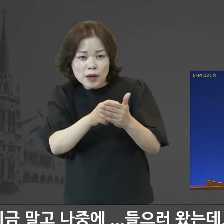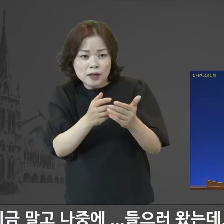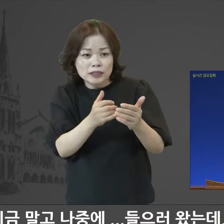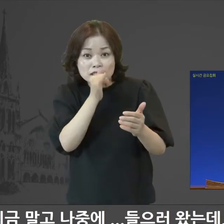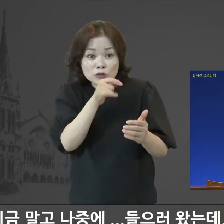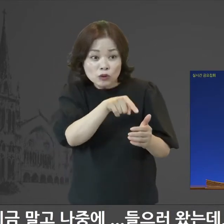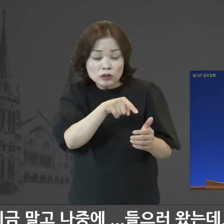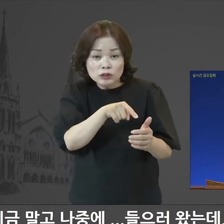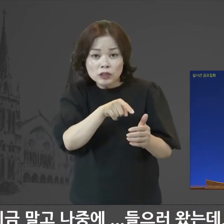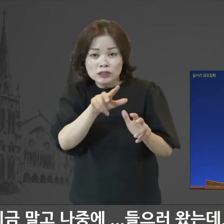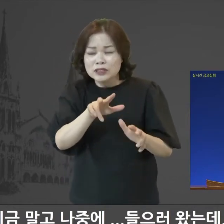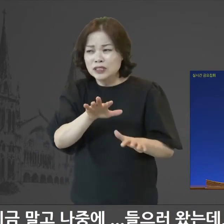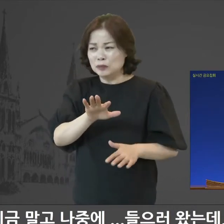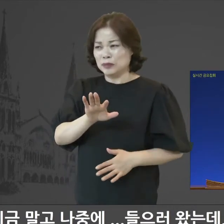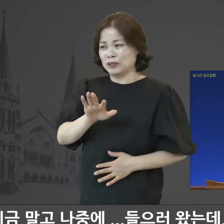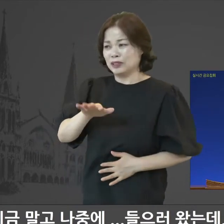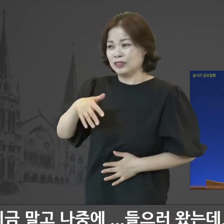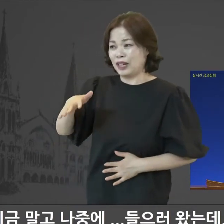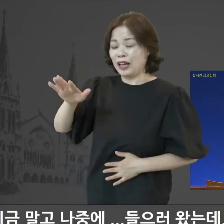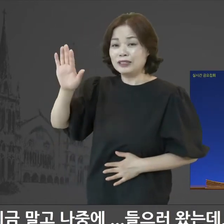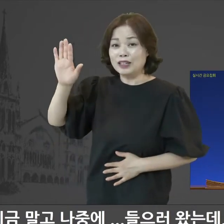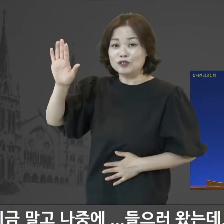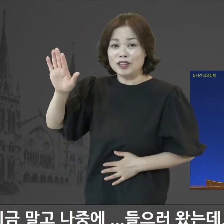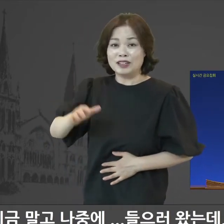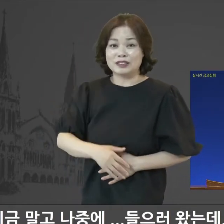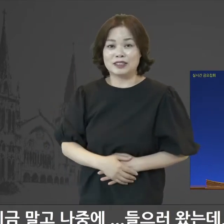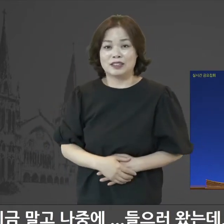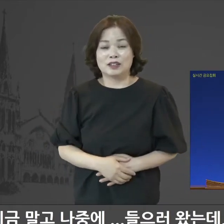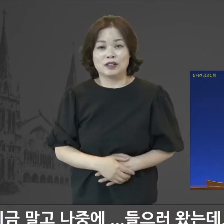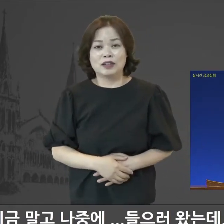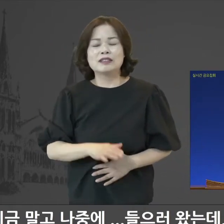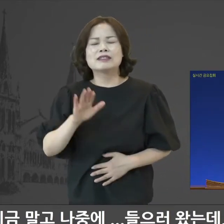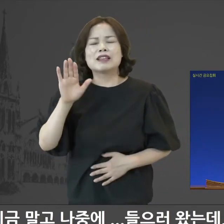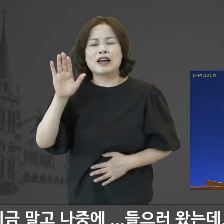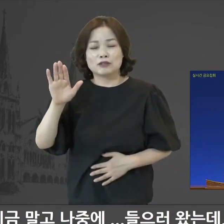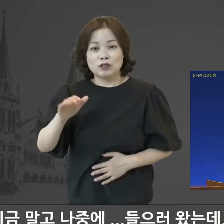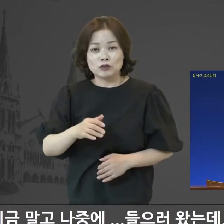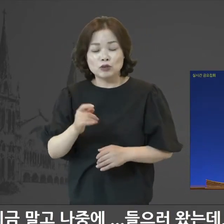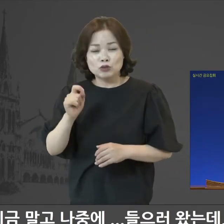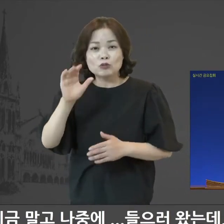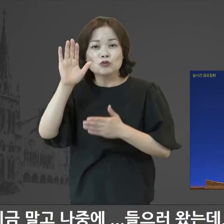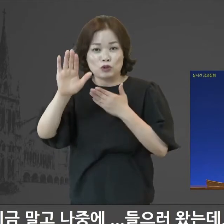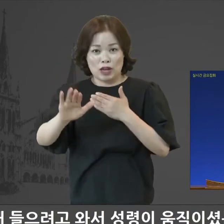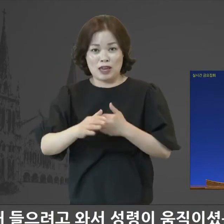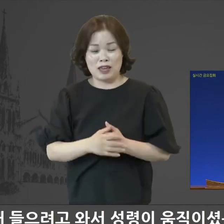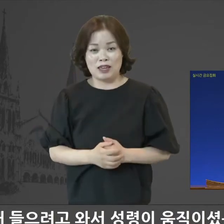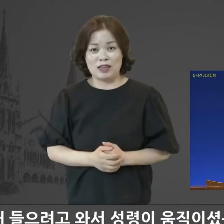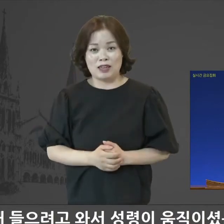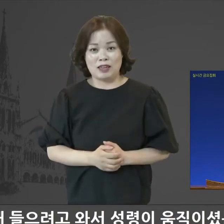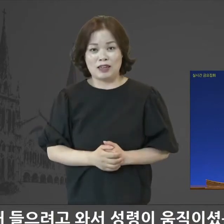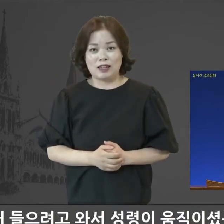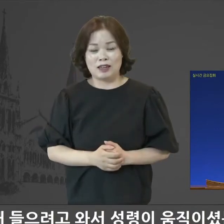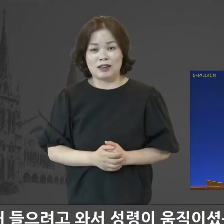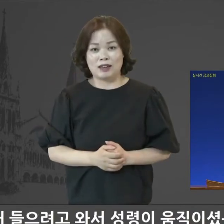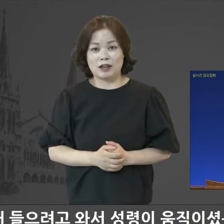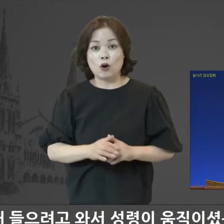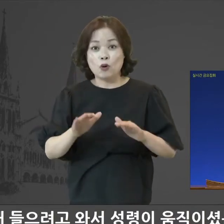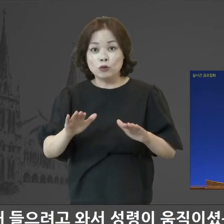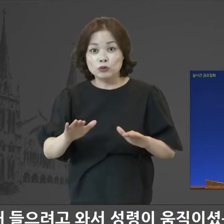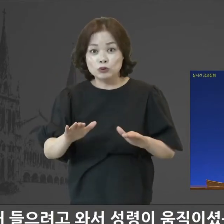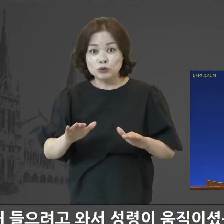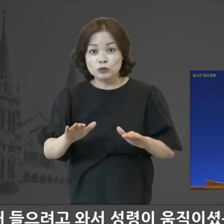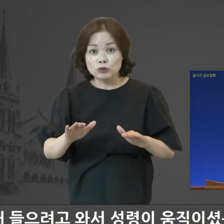움직이셨는데 지금은 가라. 나중에 하자. 나중에 조금 후에. 오늘